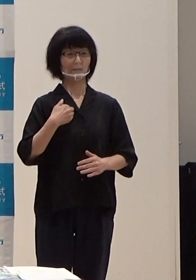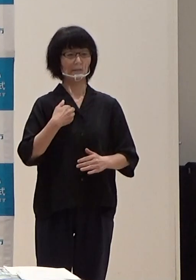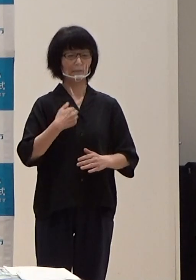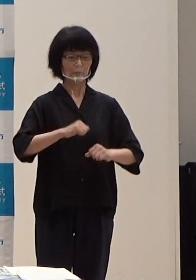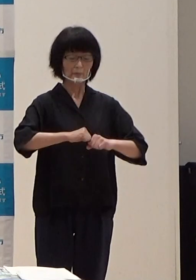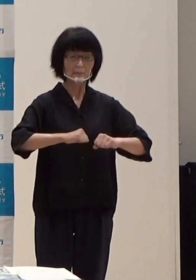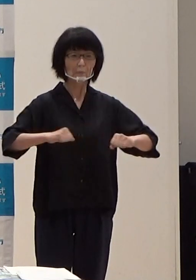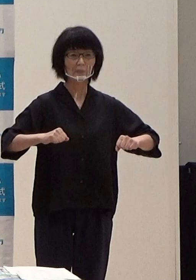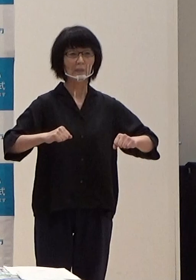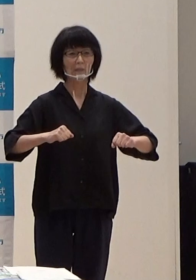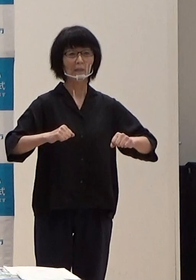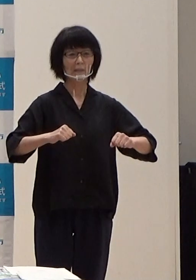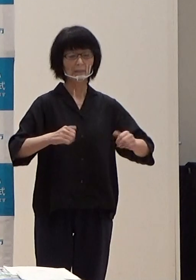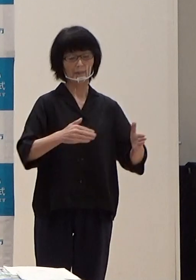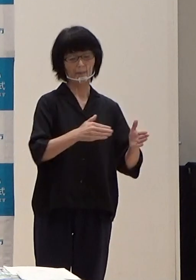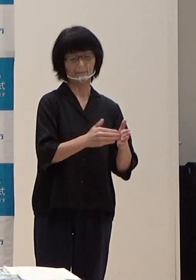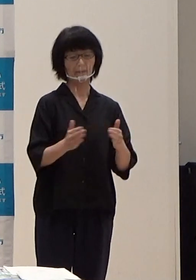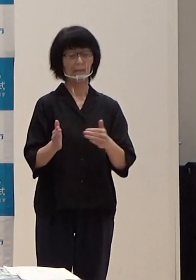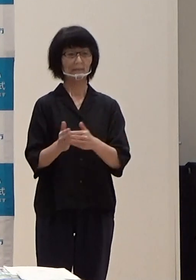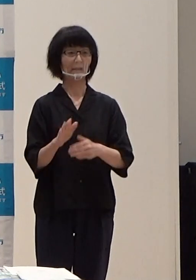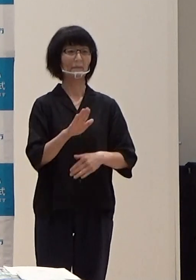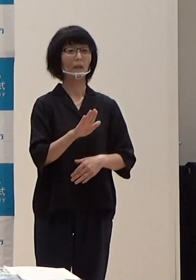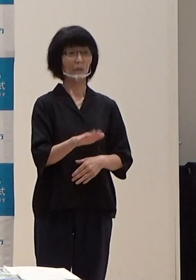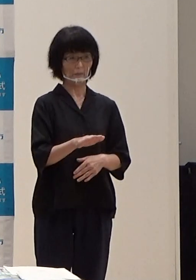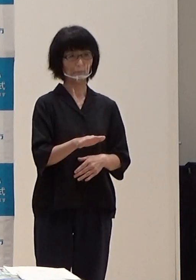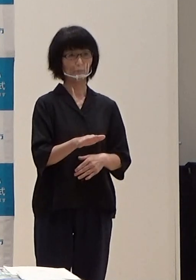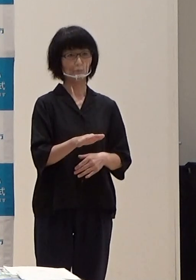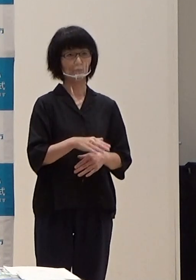がございまして、で、